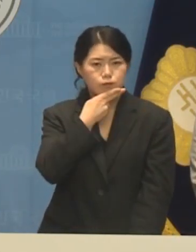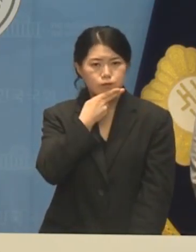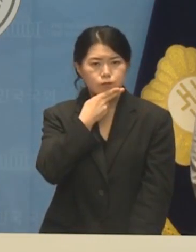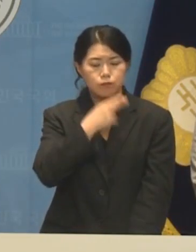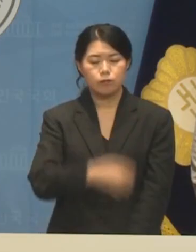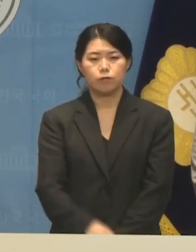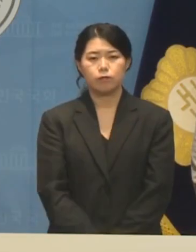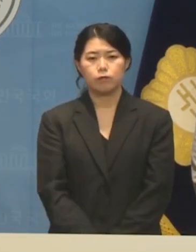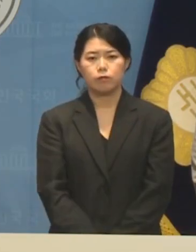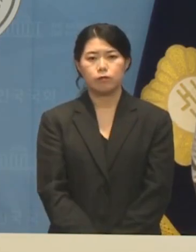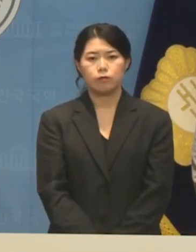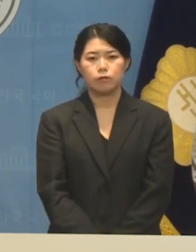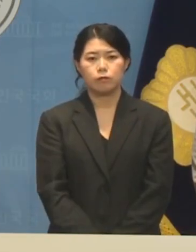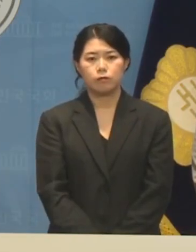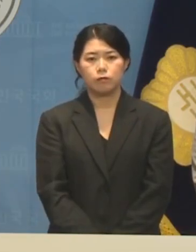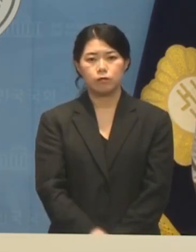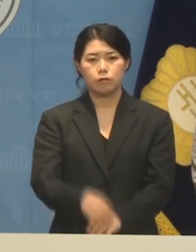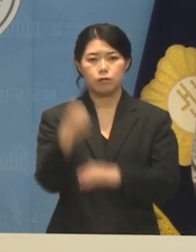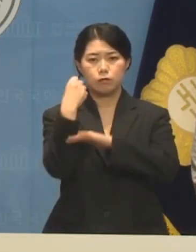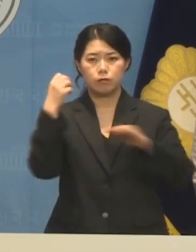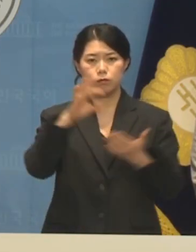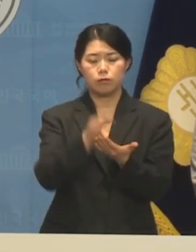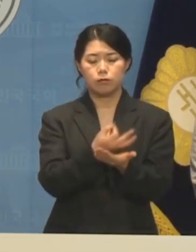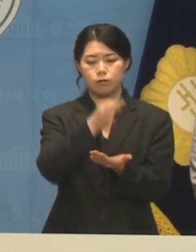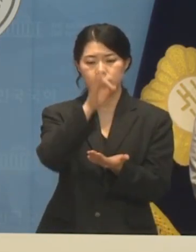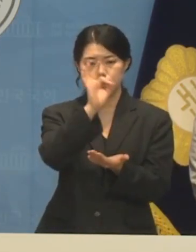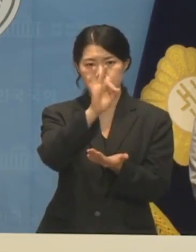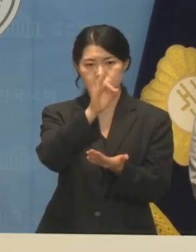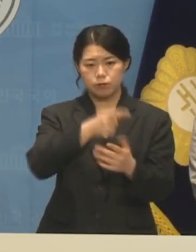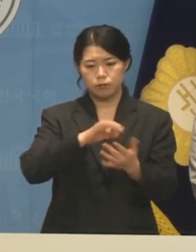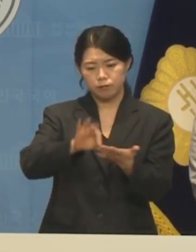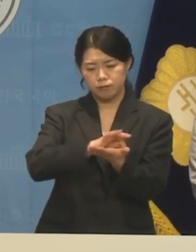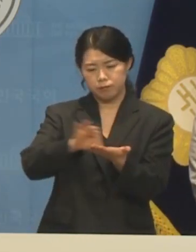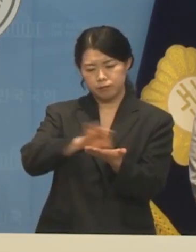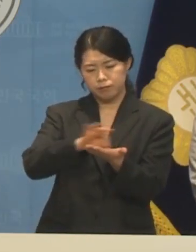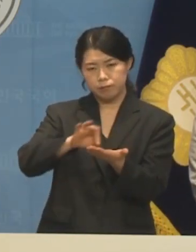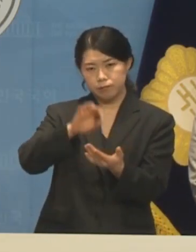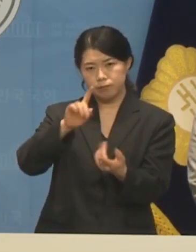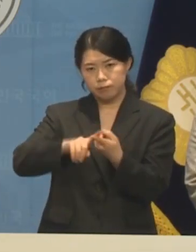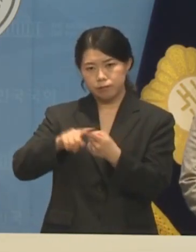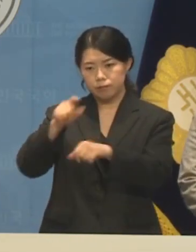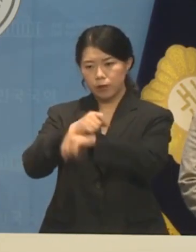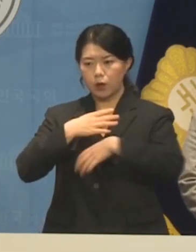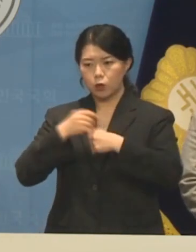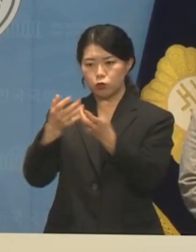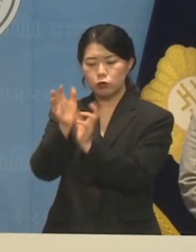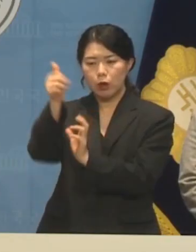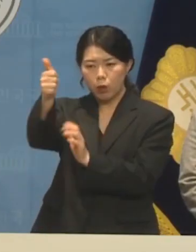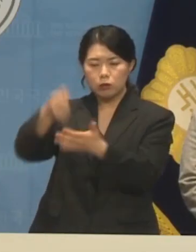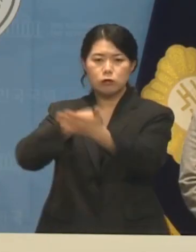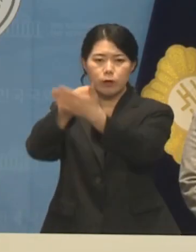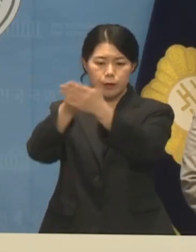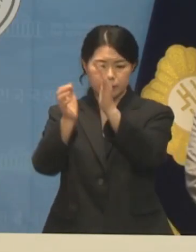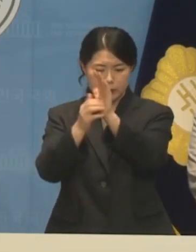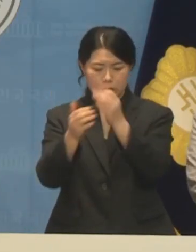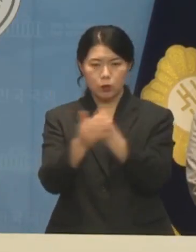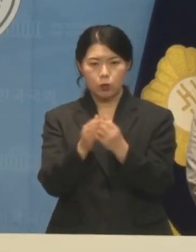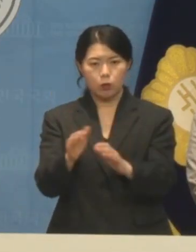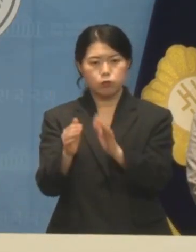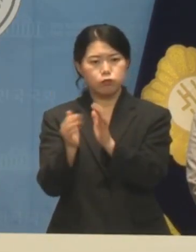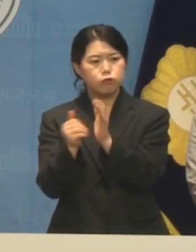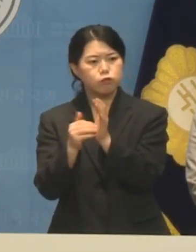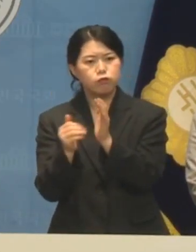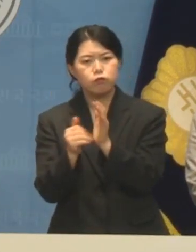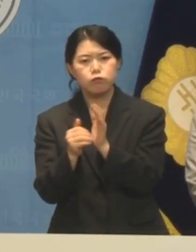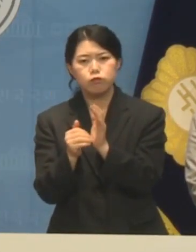못하다라는 것입니다. 기준 인건비 산정을 행정안전부 장관이 정한다는 이유로 비공개를 하고